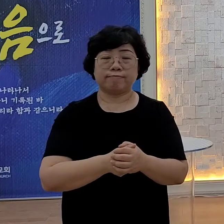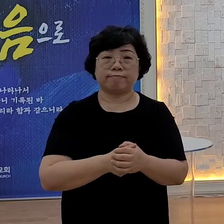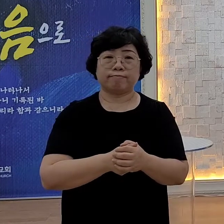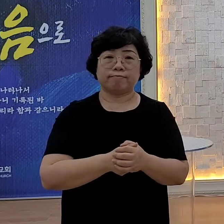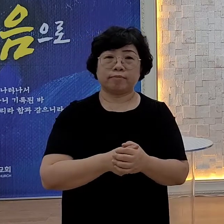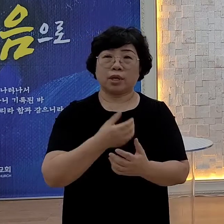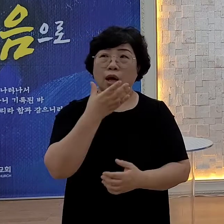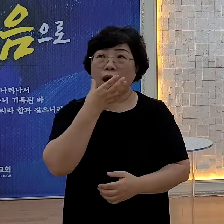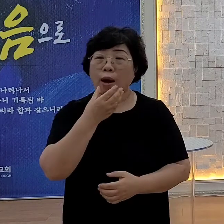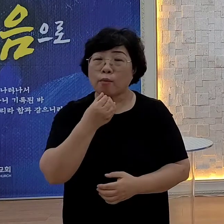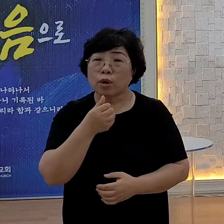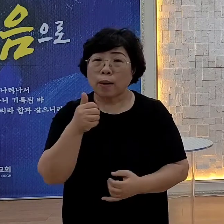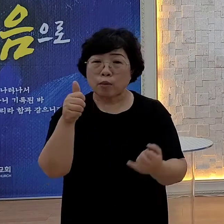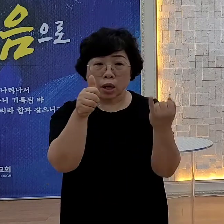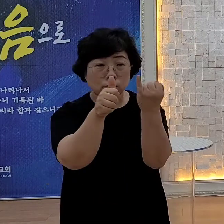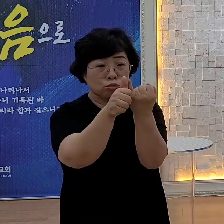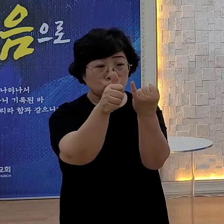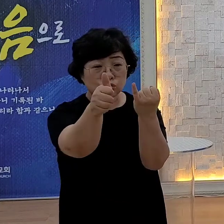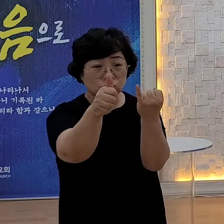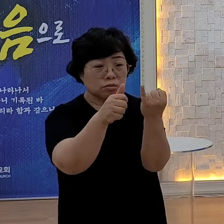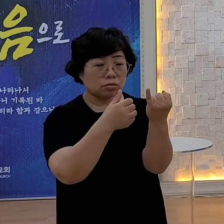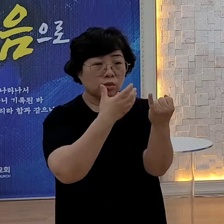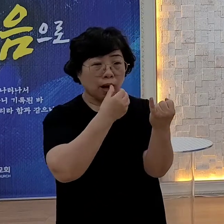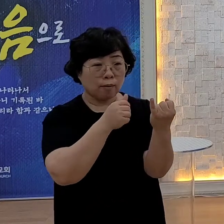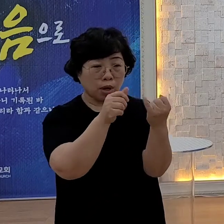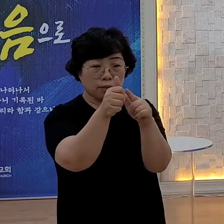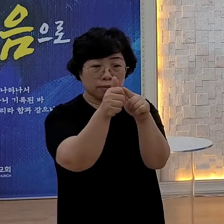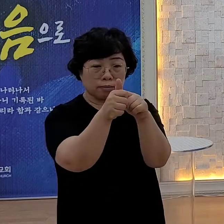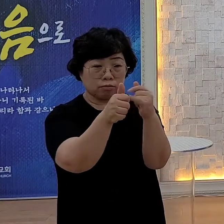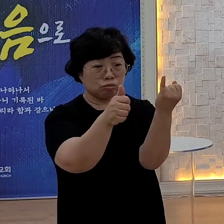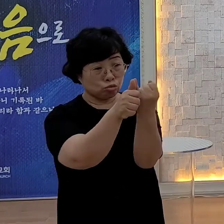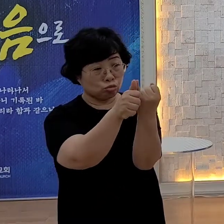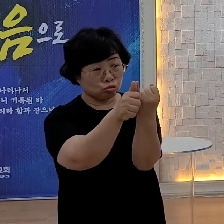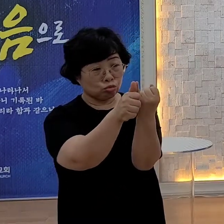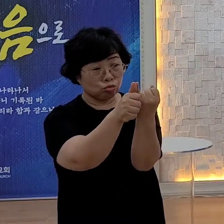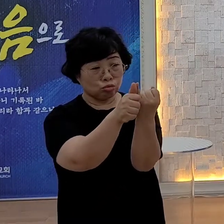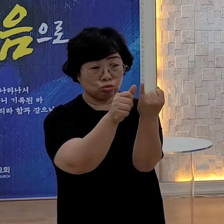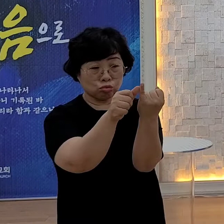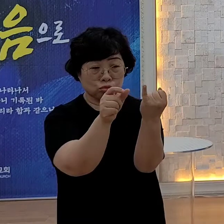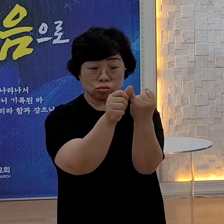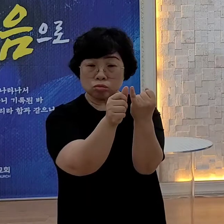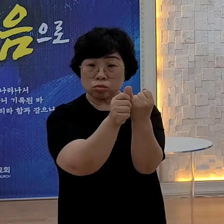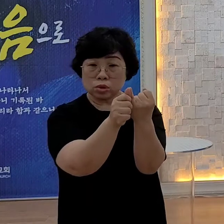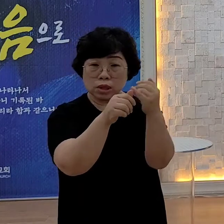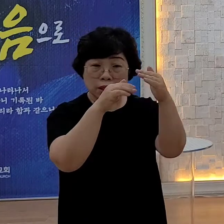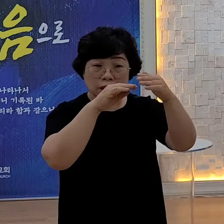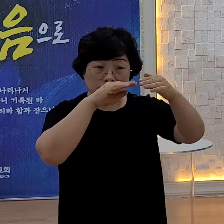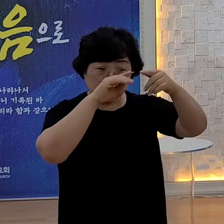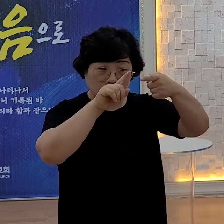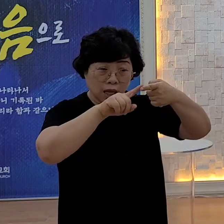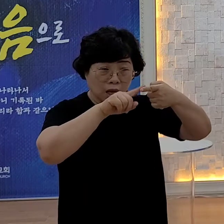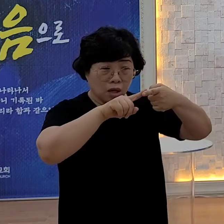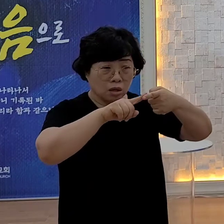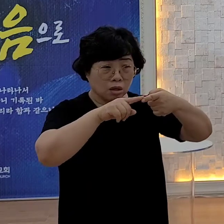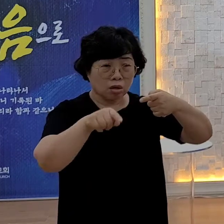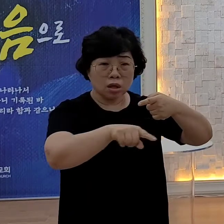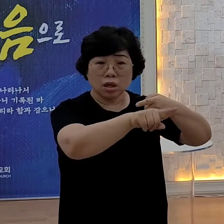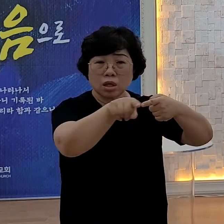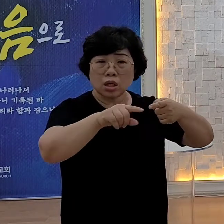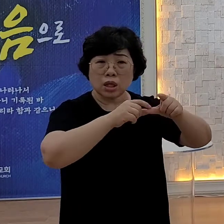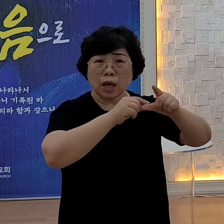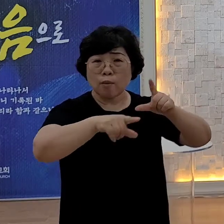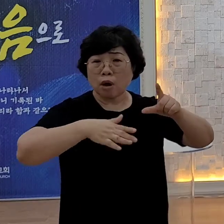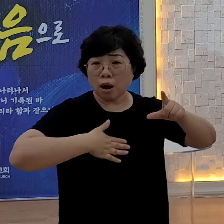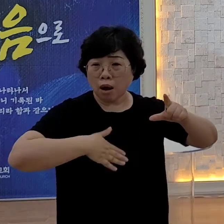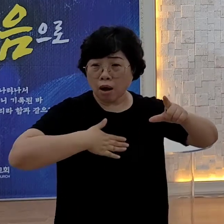자, 아브라함과 사라 이야기가 왜 중요합니까? 우리 아브라함과 사라 이야기를 모르는 분은 여기 아무도 아마 안 계실 거예요.